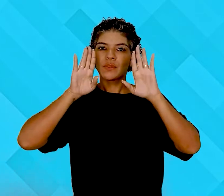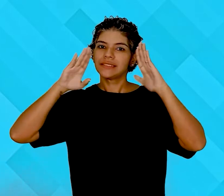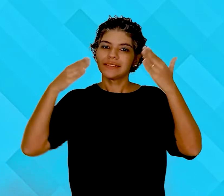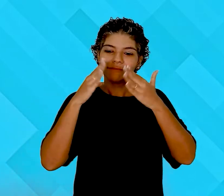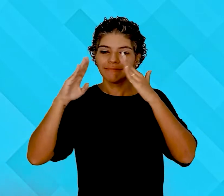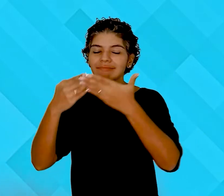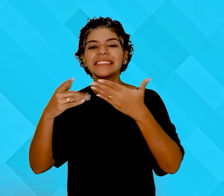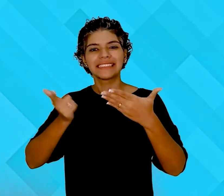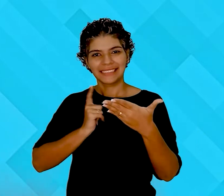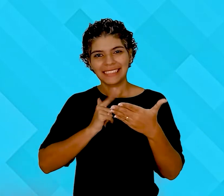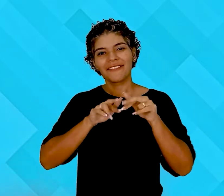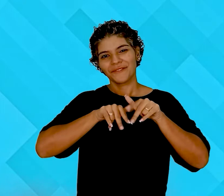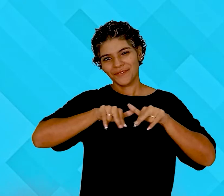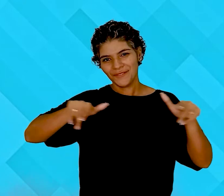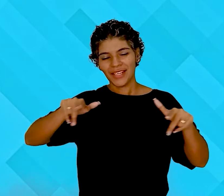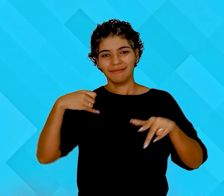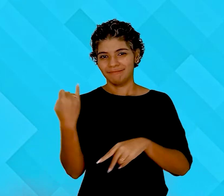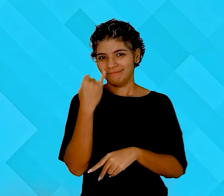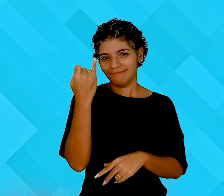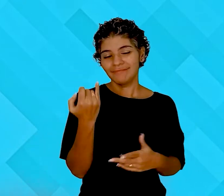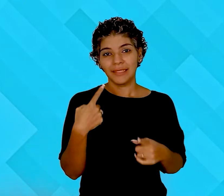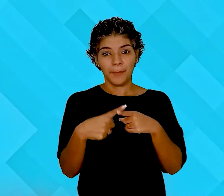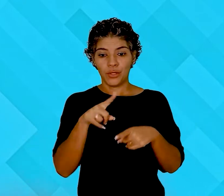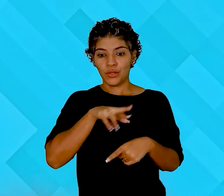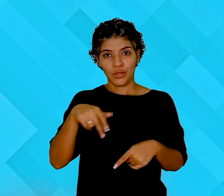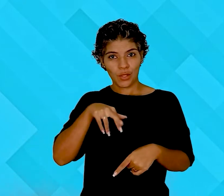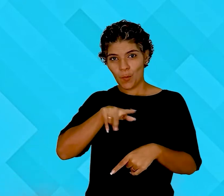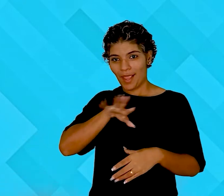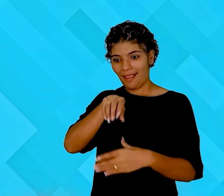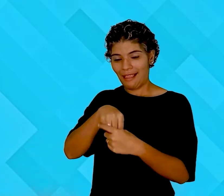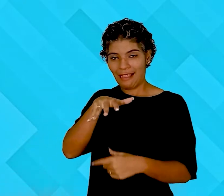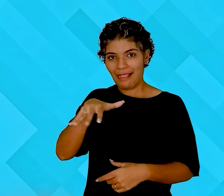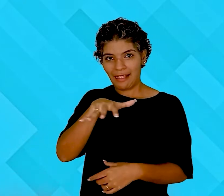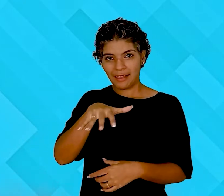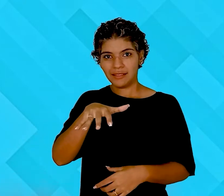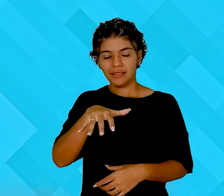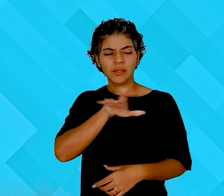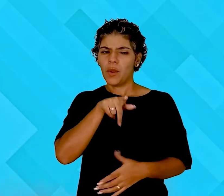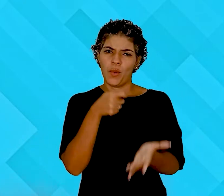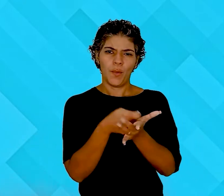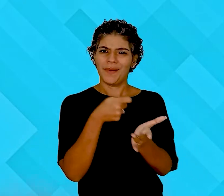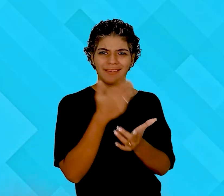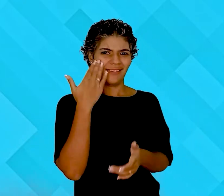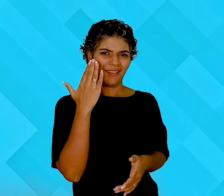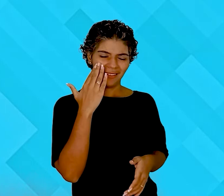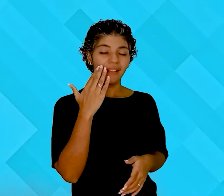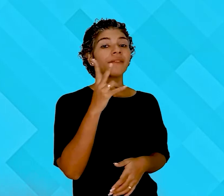segue. Então, eu diria, para buscar esse conhecimento, buscar essa guiança